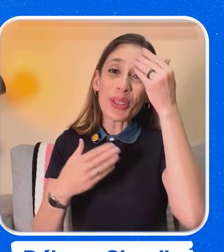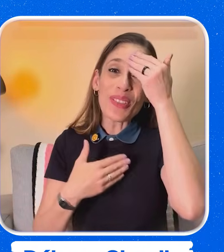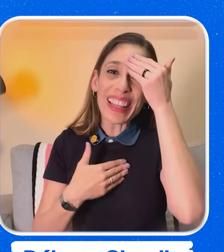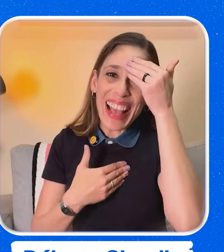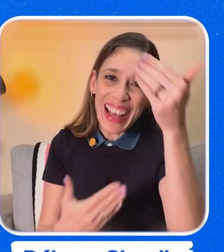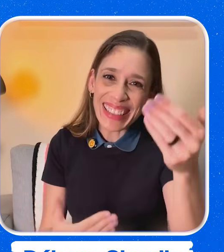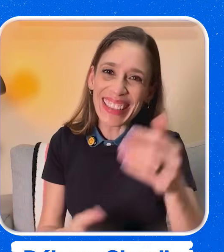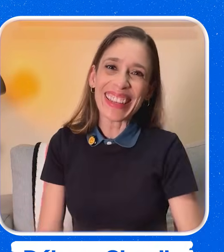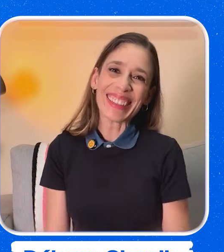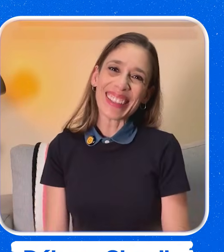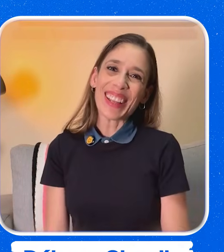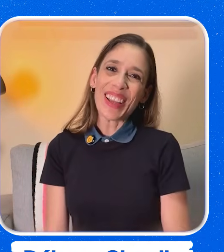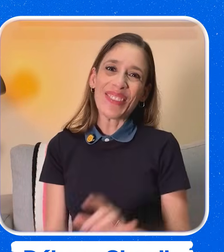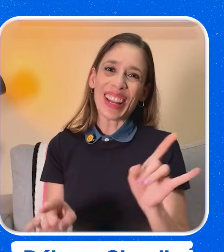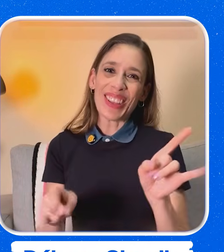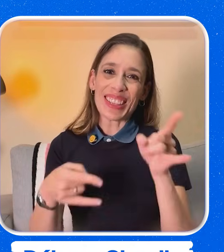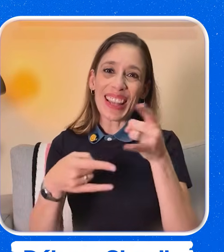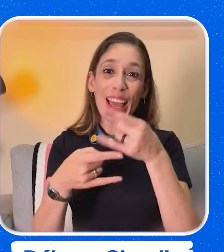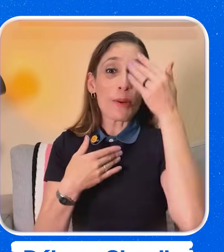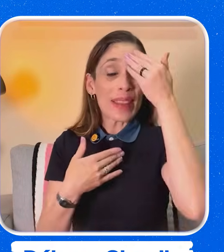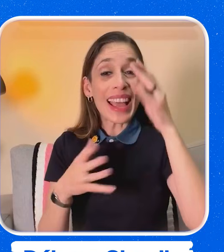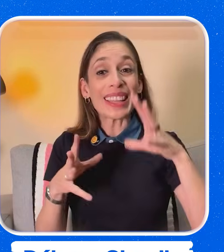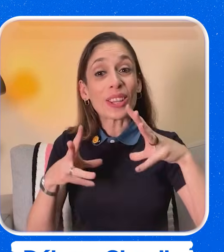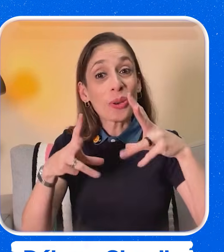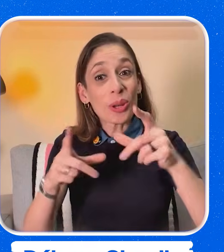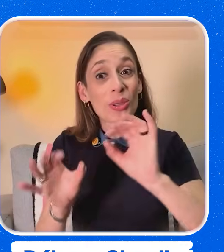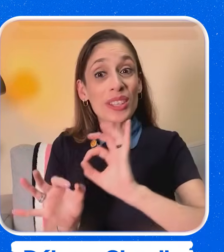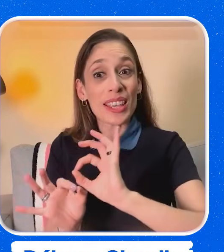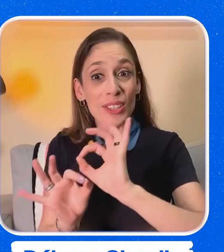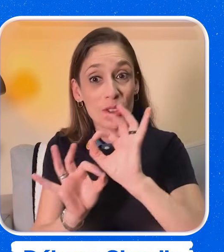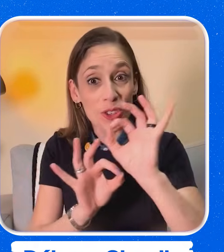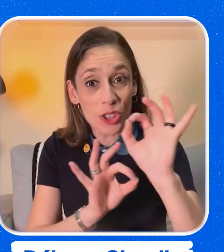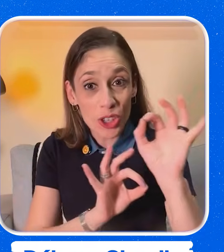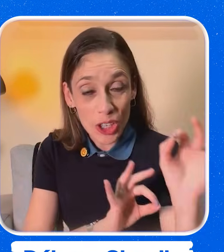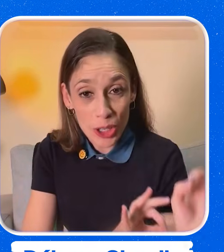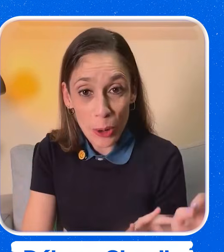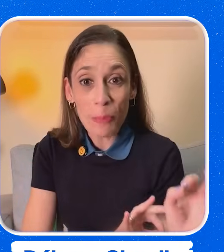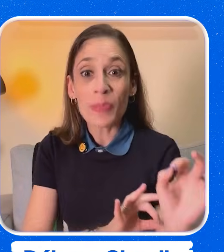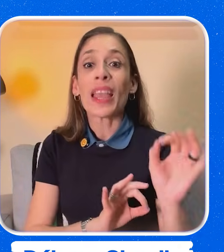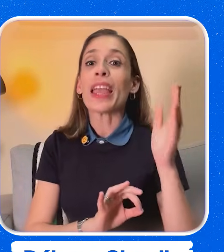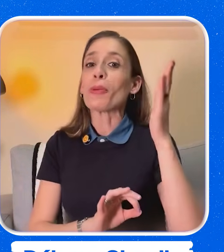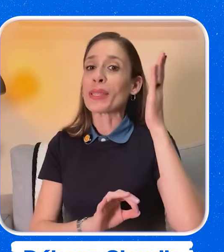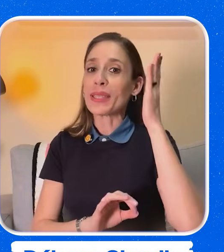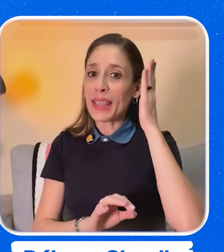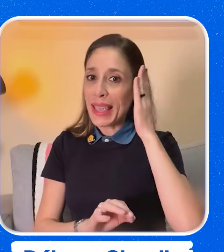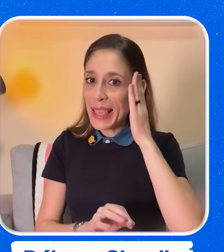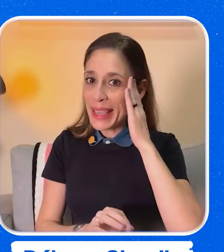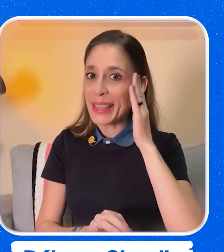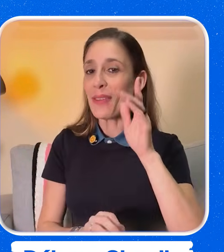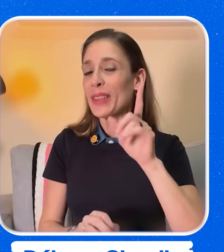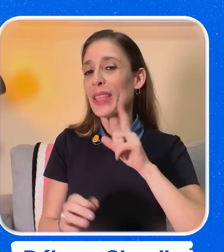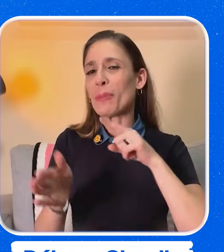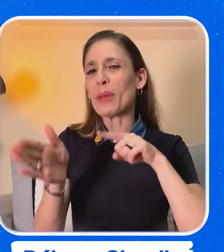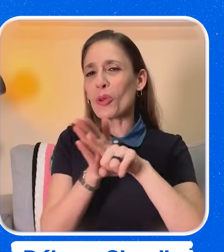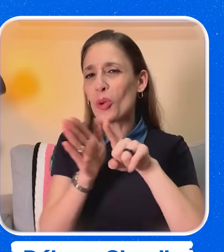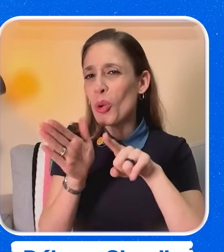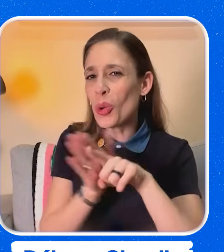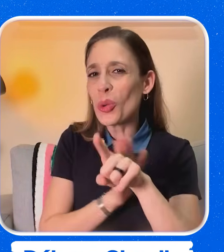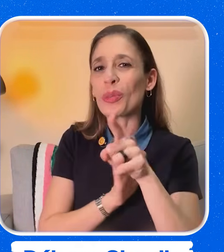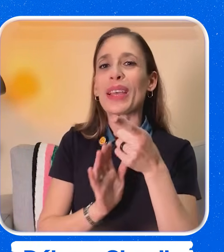Muito, muito obrigada pela nossa live. Obrigada a todos que assistiram. Eu sei que devem